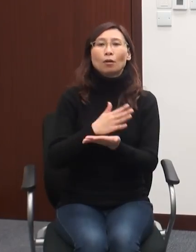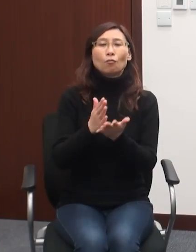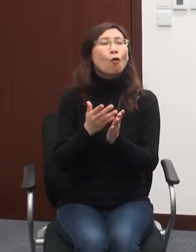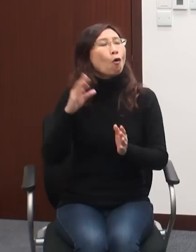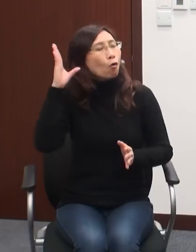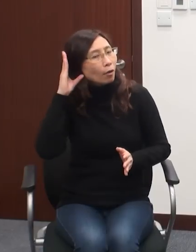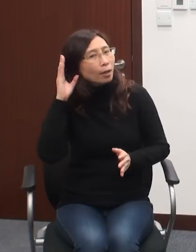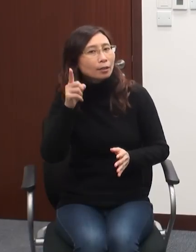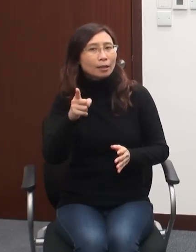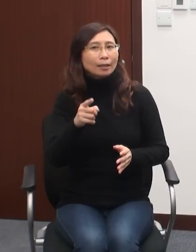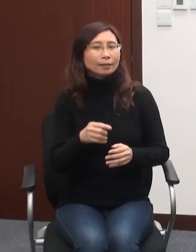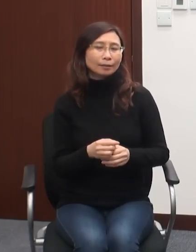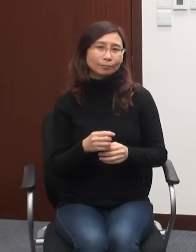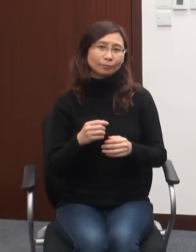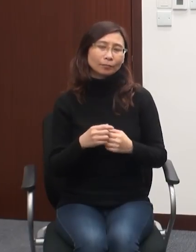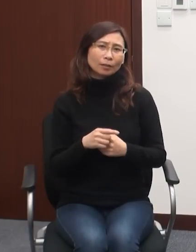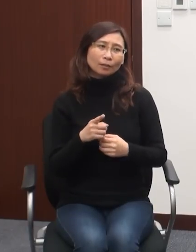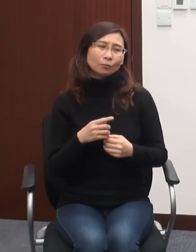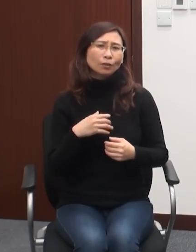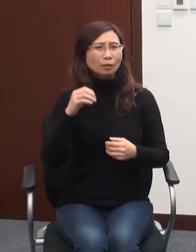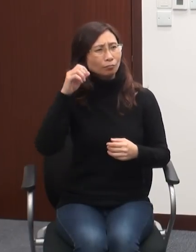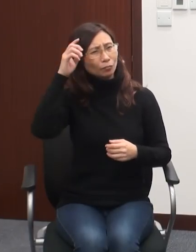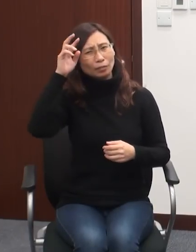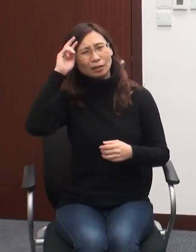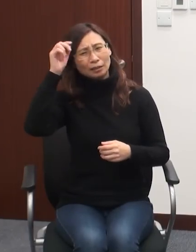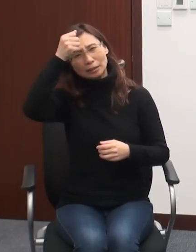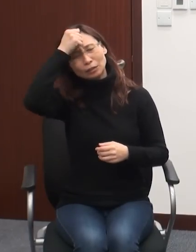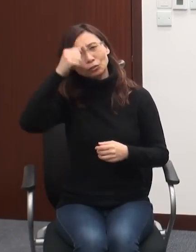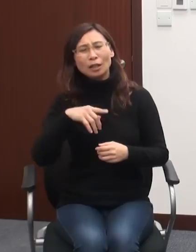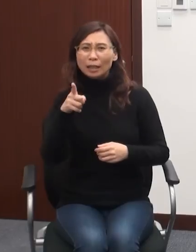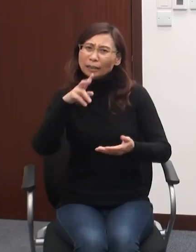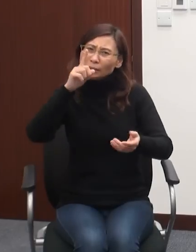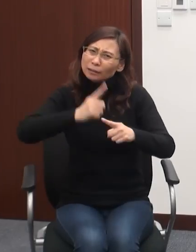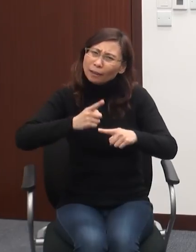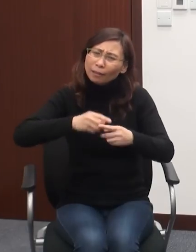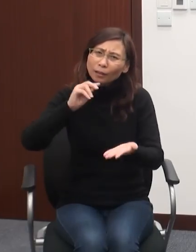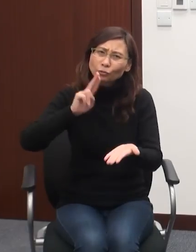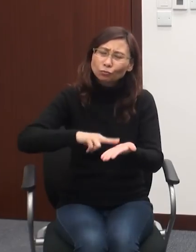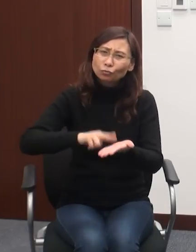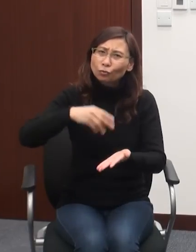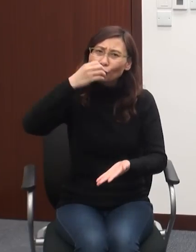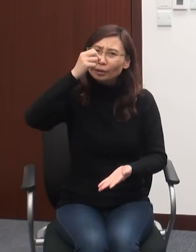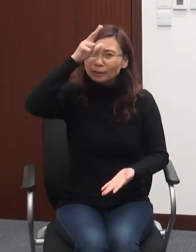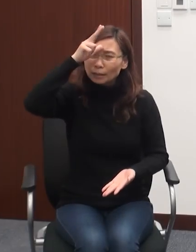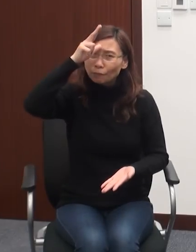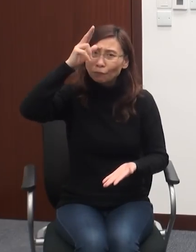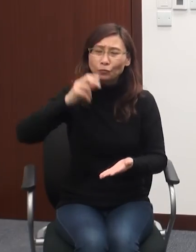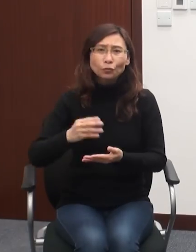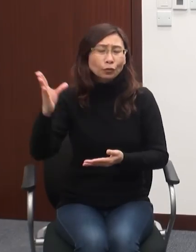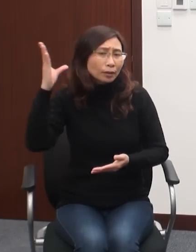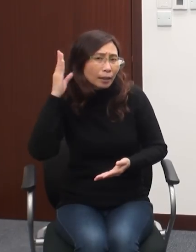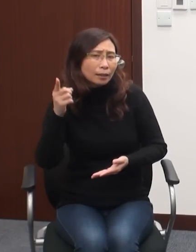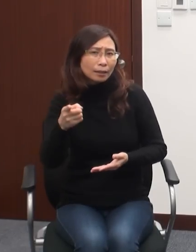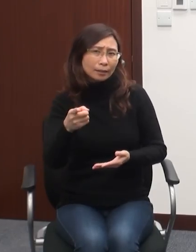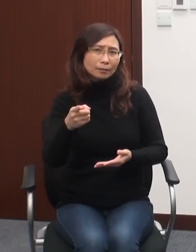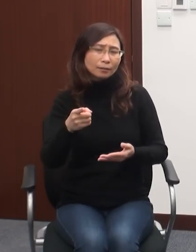我諗你除非你白痴啫，咁唔通你真係相信政府會聽你意見咩？你唔通整個電郵去政府會重視你意見咩？依個第一樣嘢。